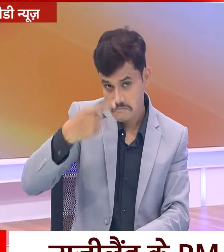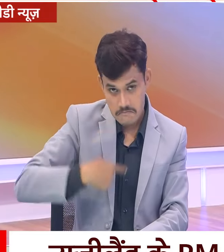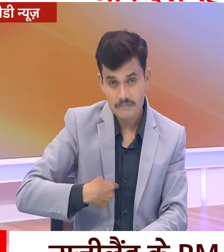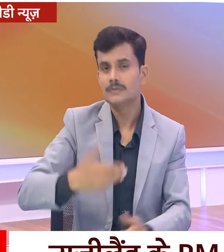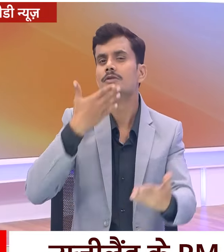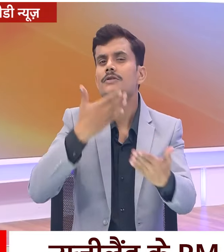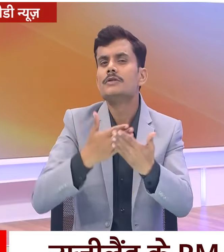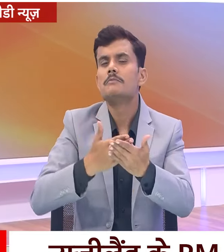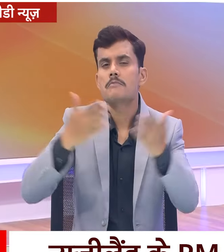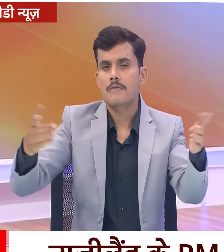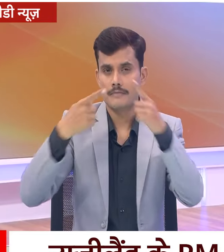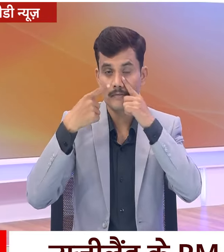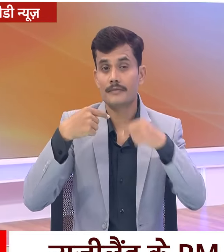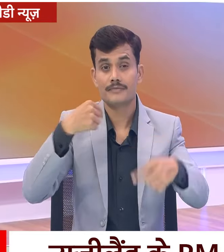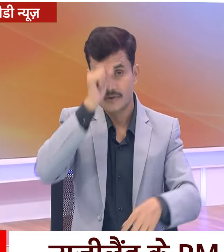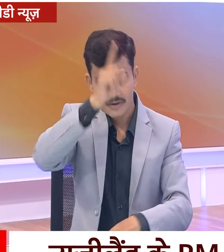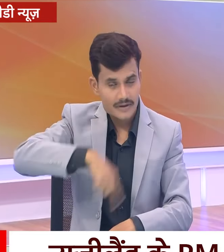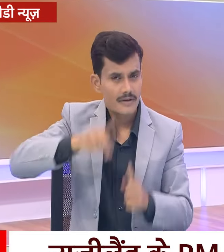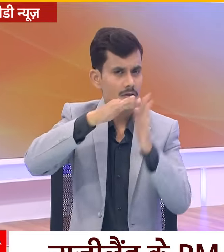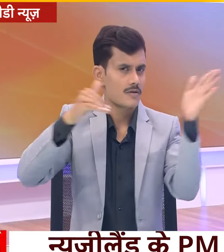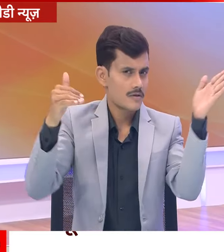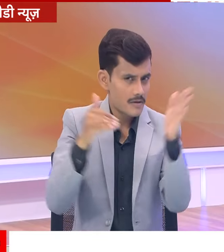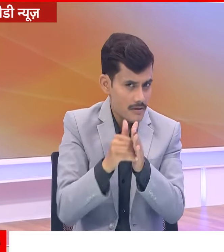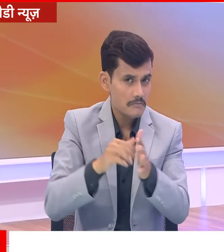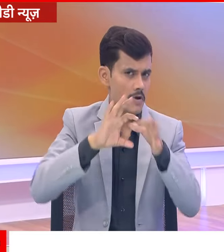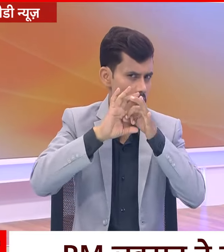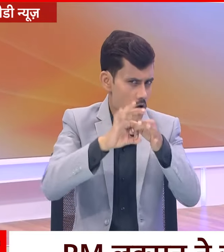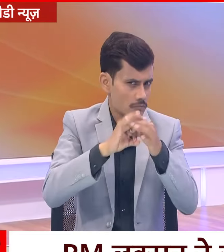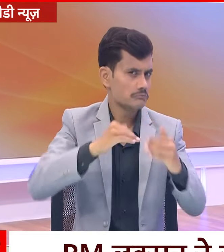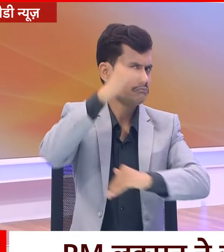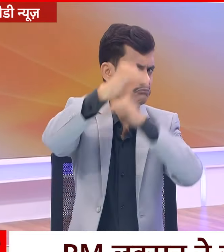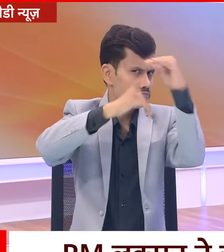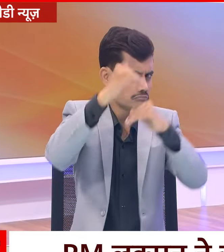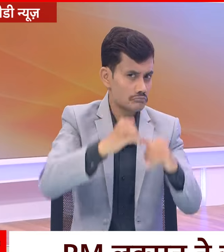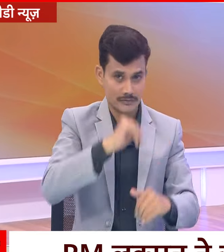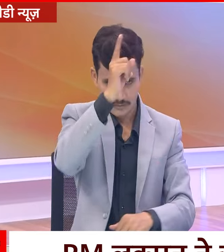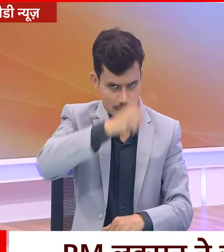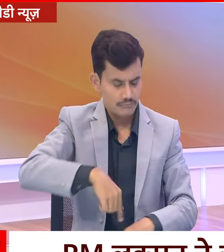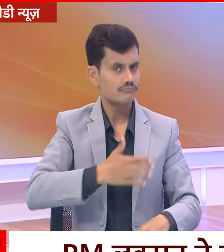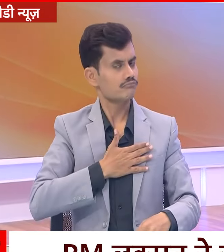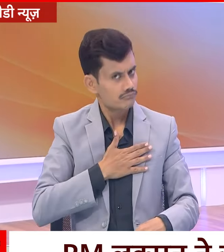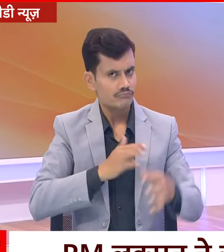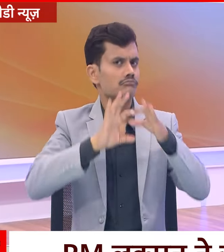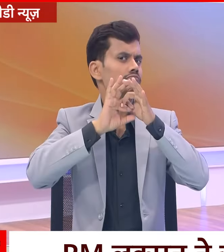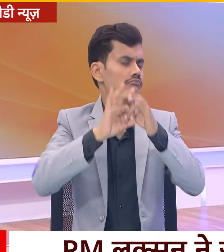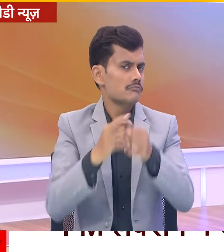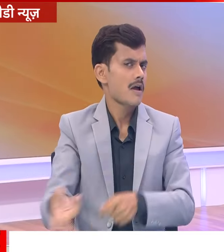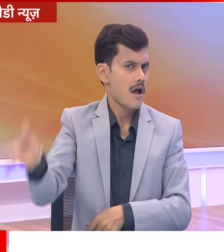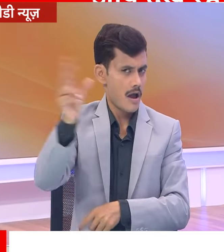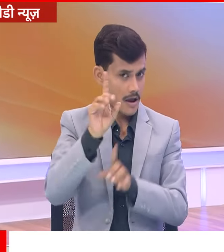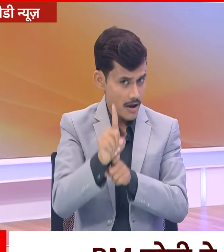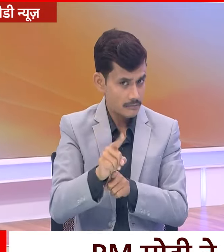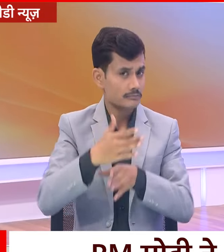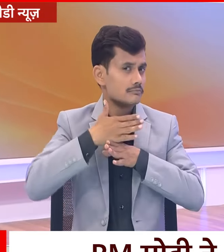के लिए धन्यवाद देता हूँ। भारत न्यूजीलैंड संबंधों को आगे बढ़ाने के लिए हमारी दृढ़ प्रतिबद्धता दोहराई गई